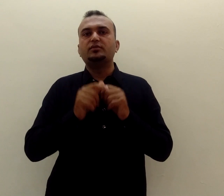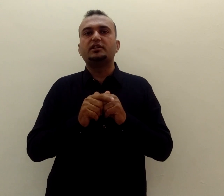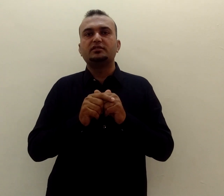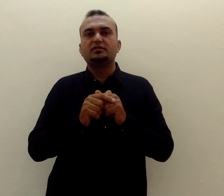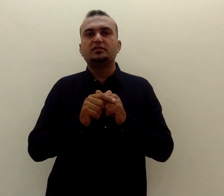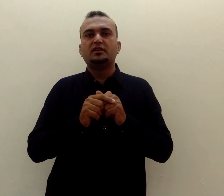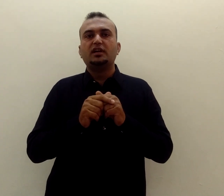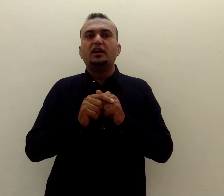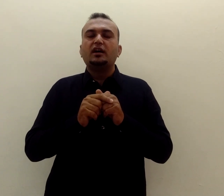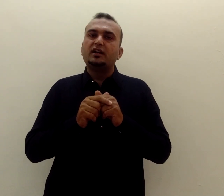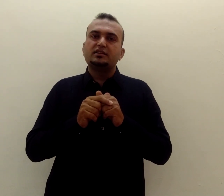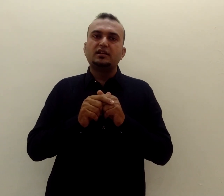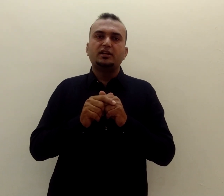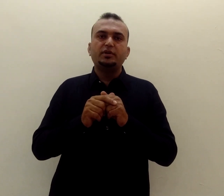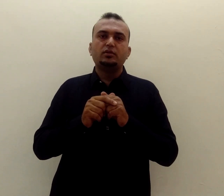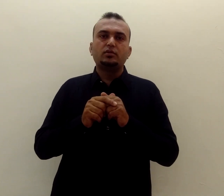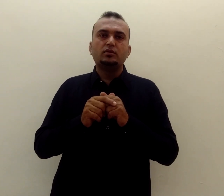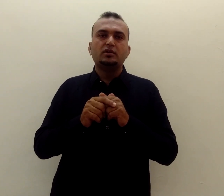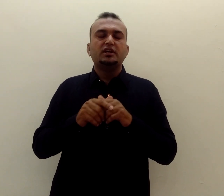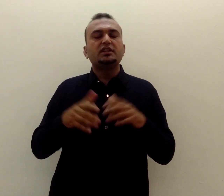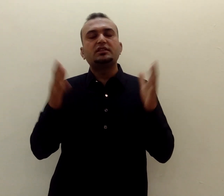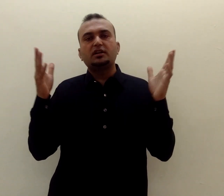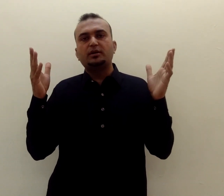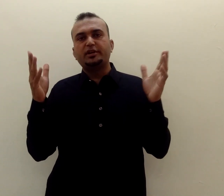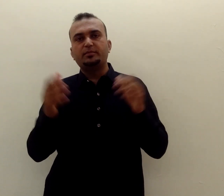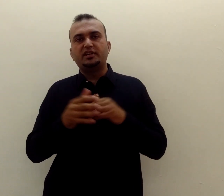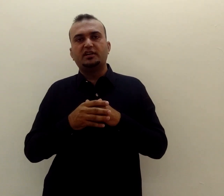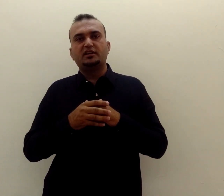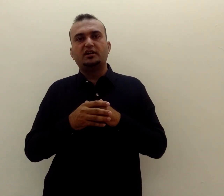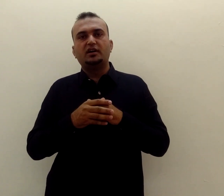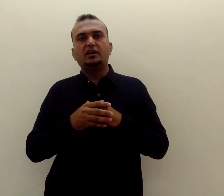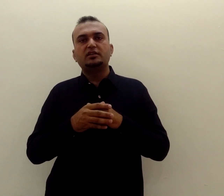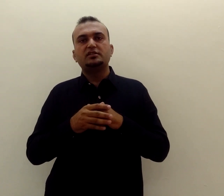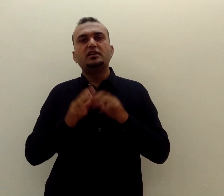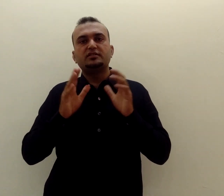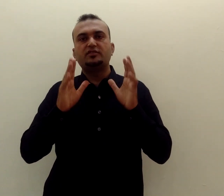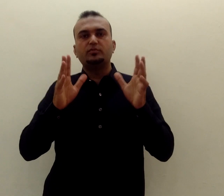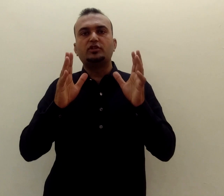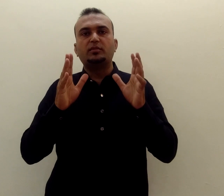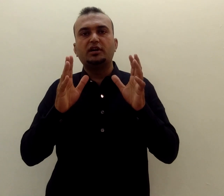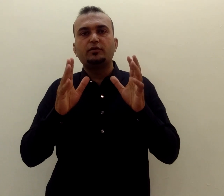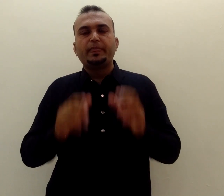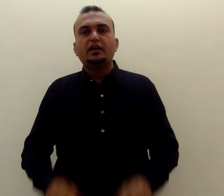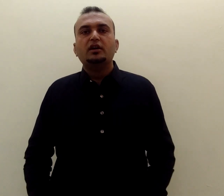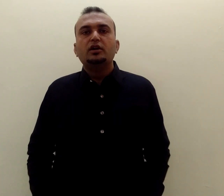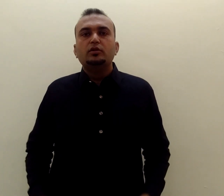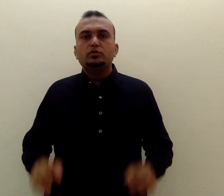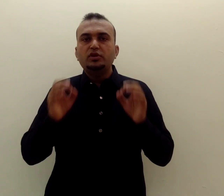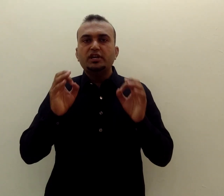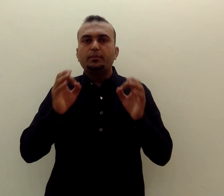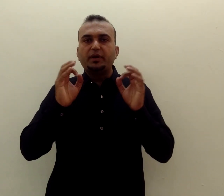हुए। अल्लाह ताला ने फिर उनको कितना कामयाब किया है। आज न सिर्फ मुसलमान, दुनिया भर